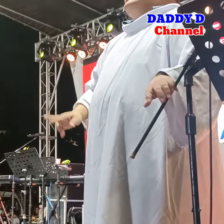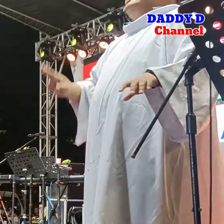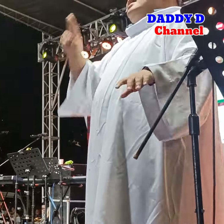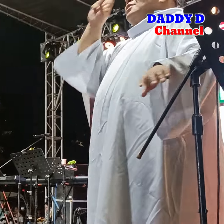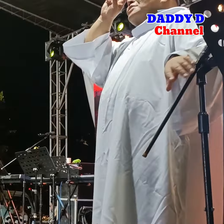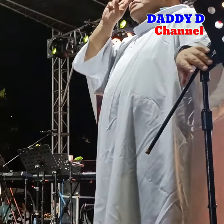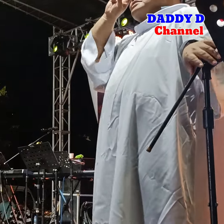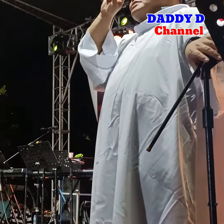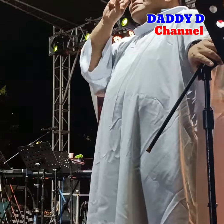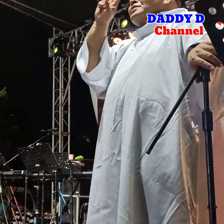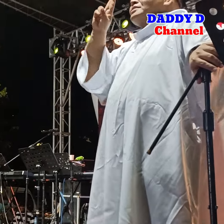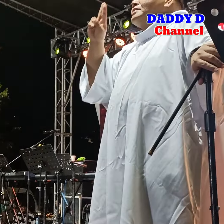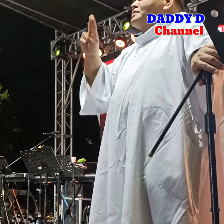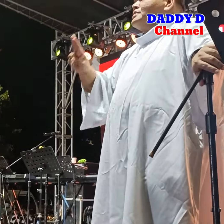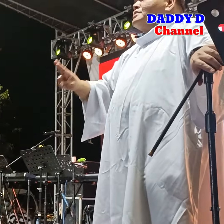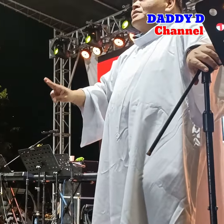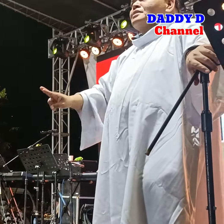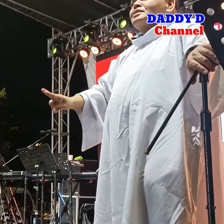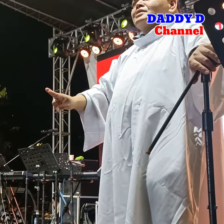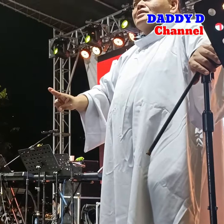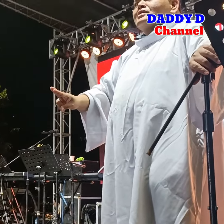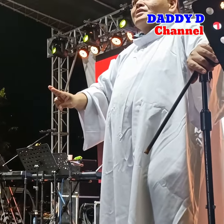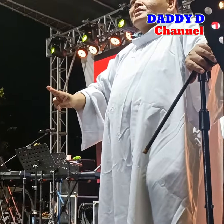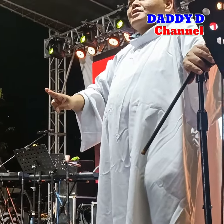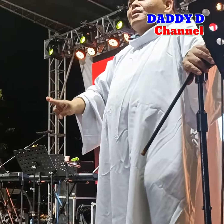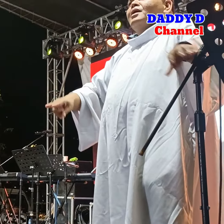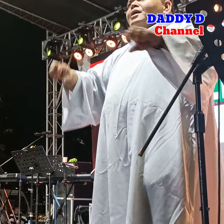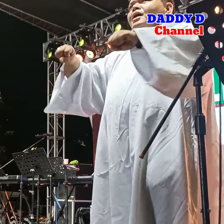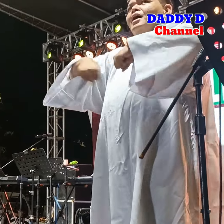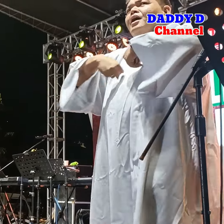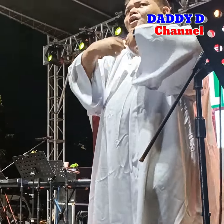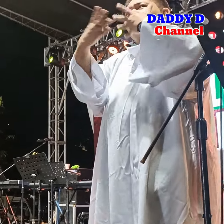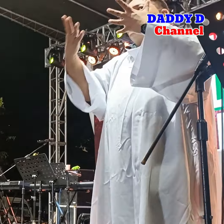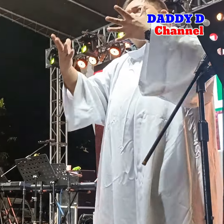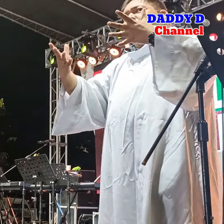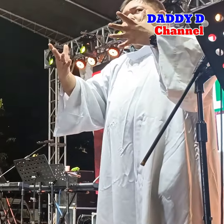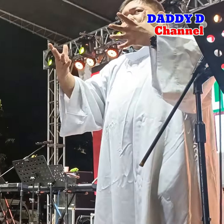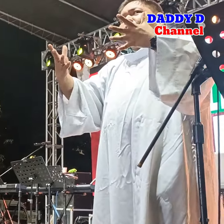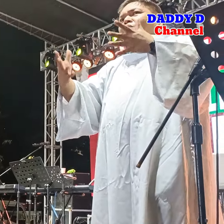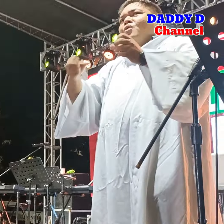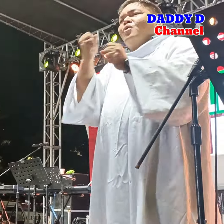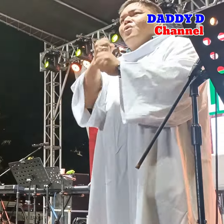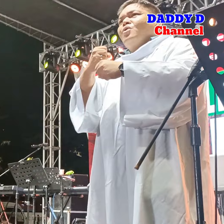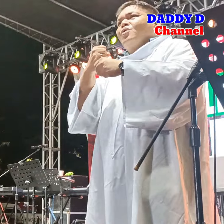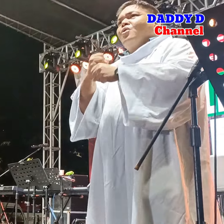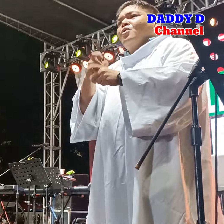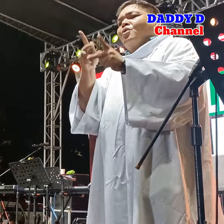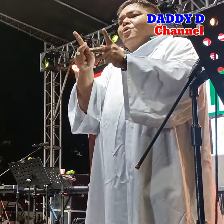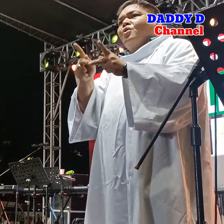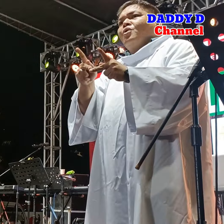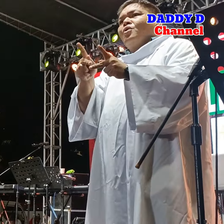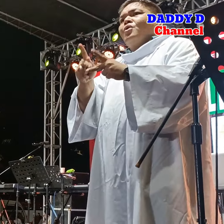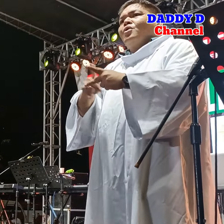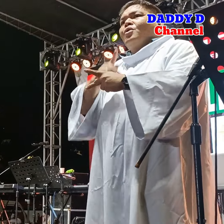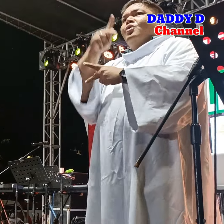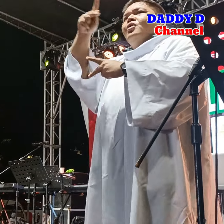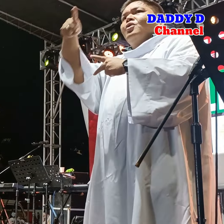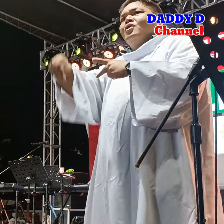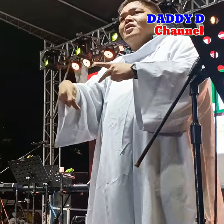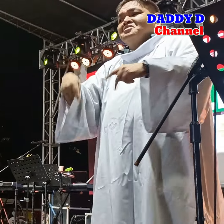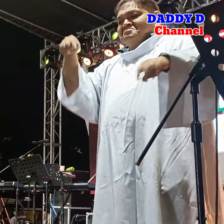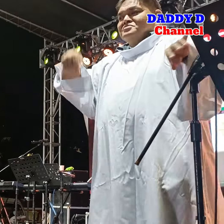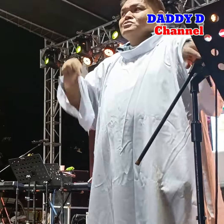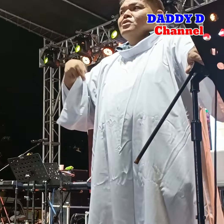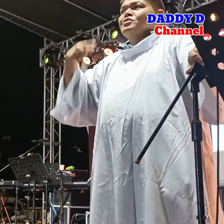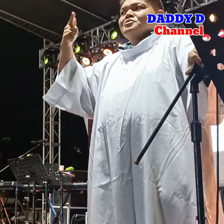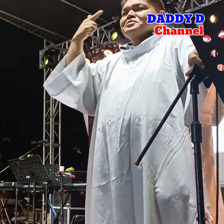Na-realize ko kung ano itsura, kung ano o paano gumagawa ng proyekto ang